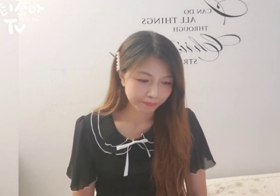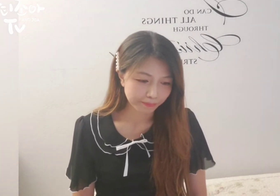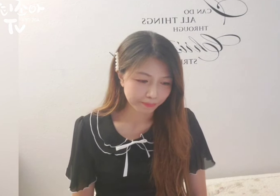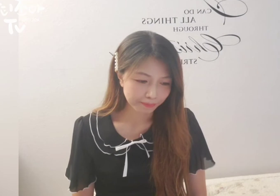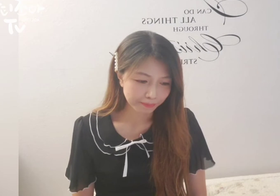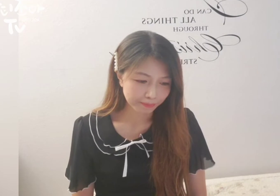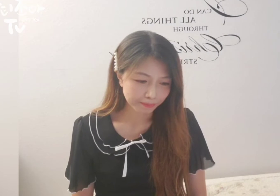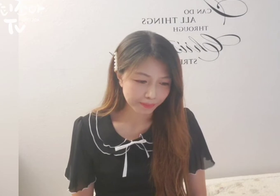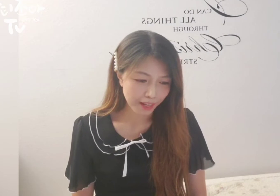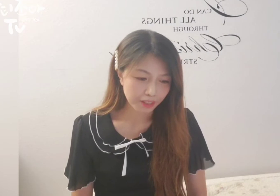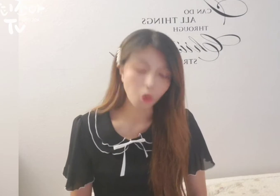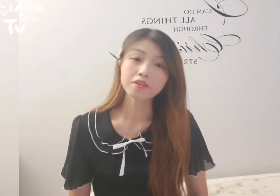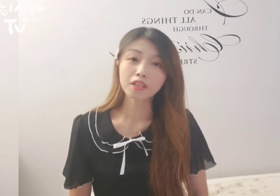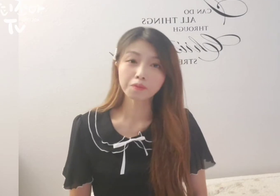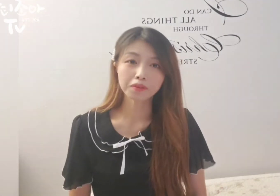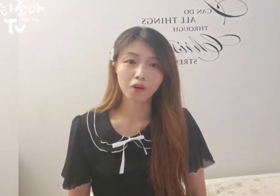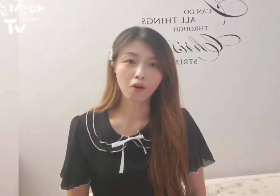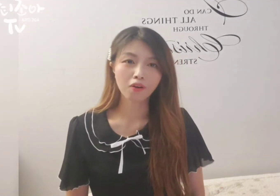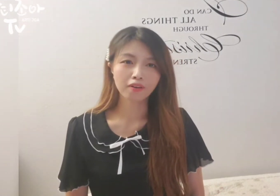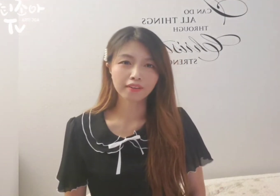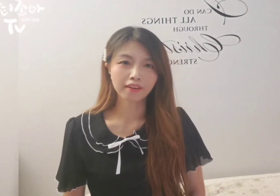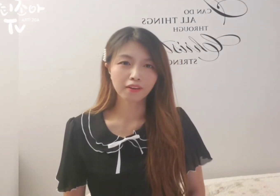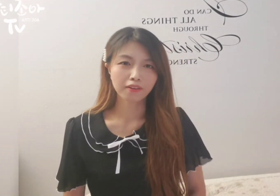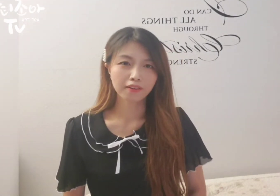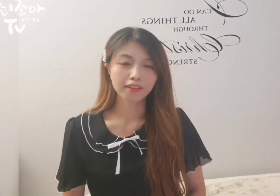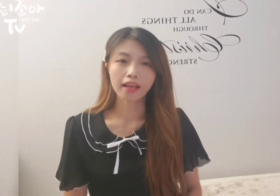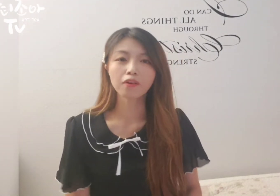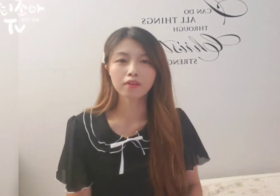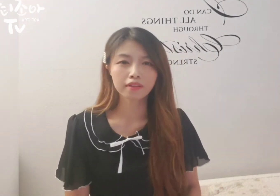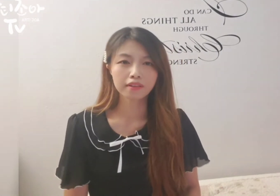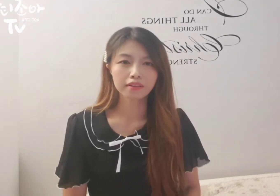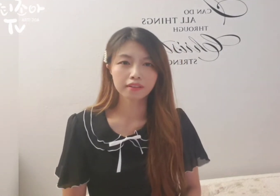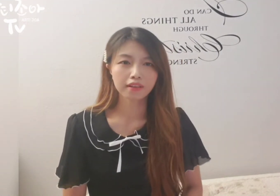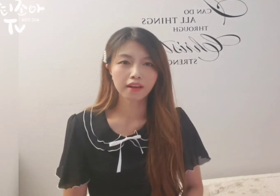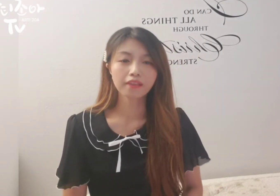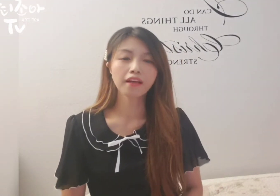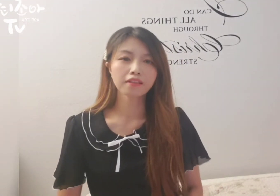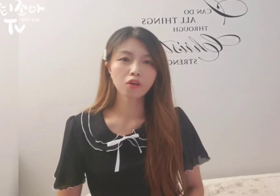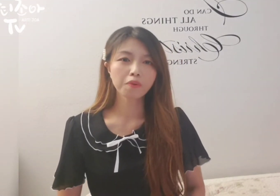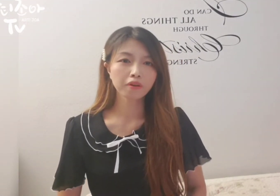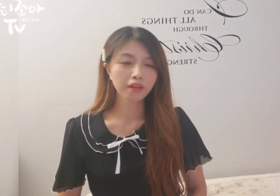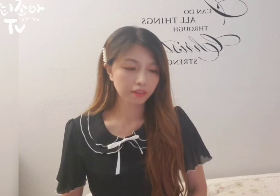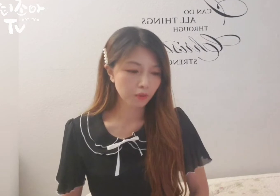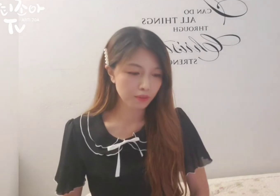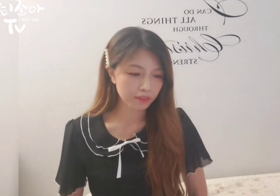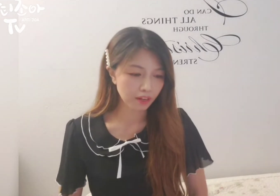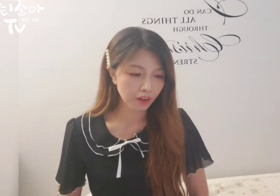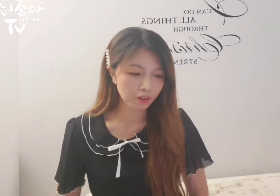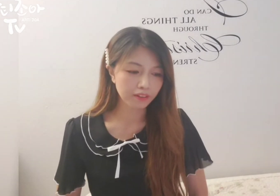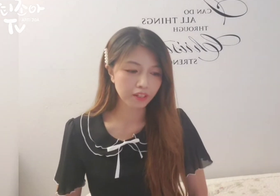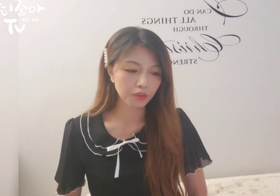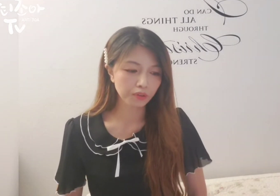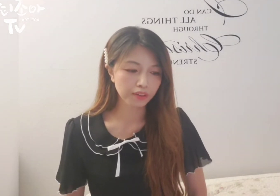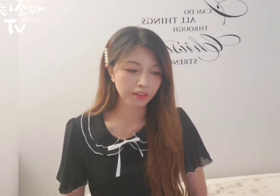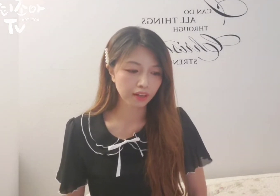제가 저번 시간부터 단어를 제가 하나하나 설명을 해드리고 있어요 그 이유는